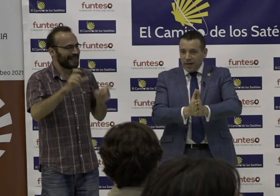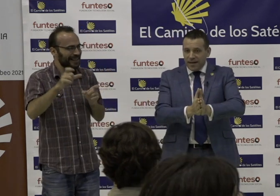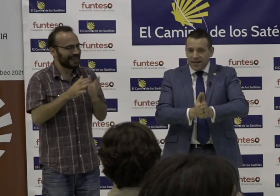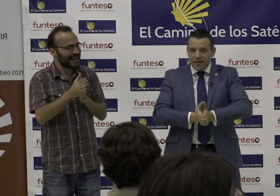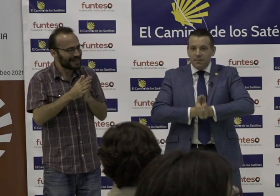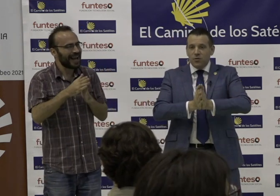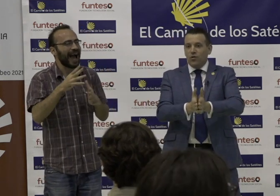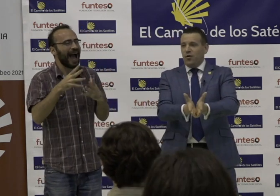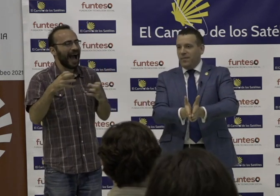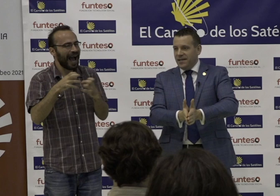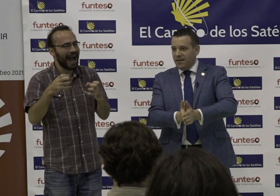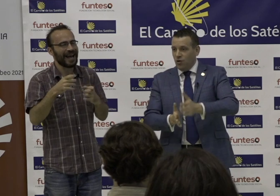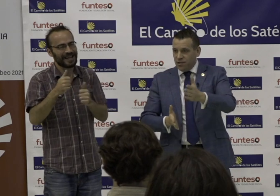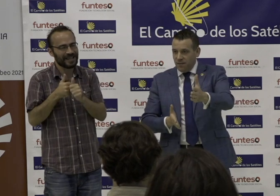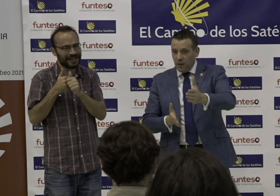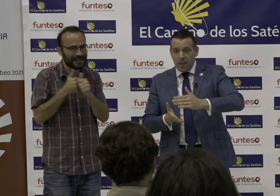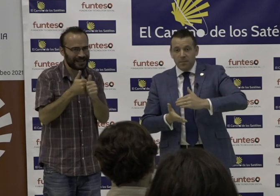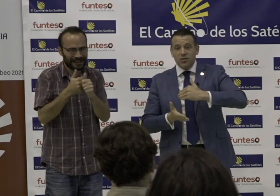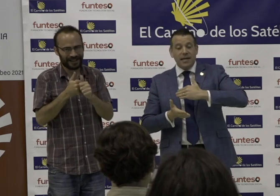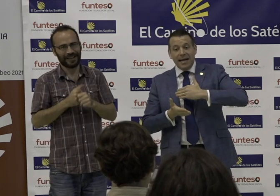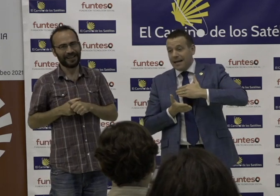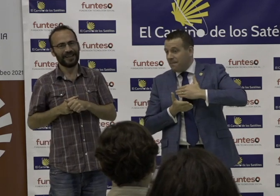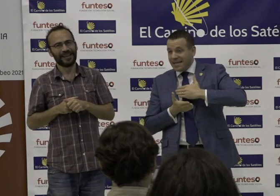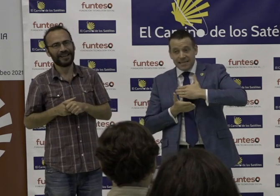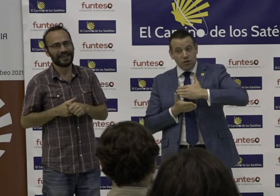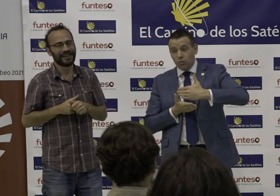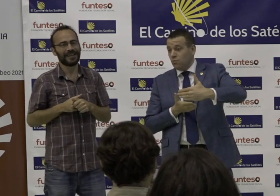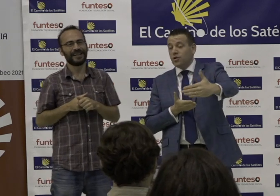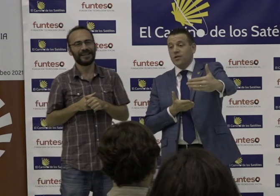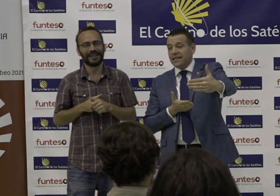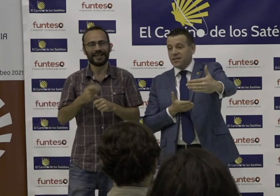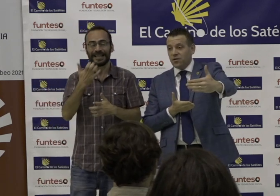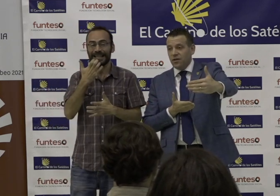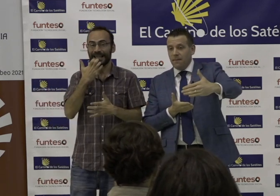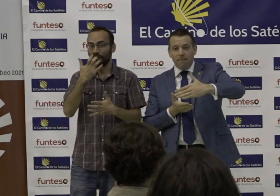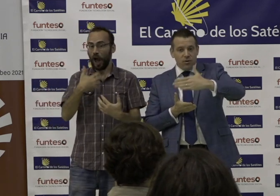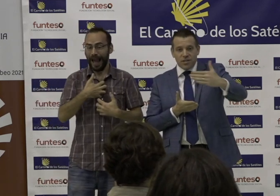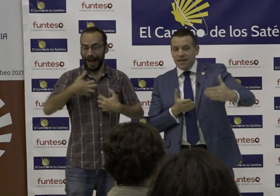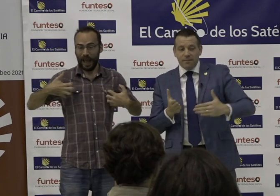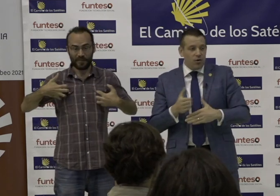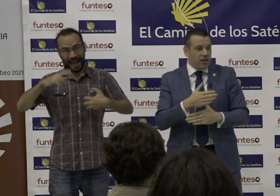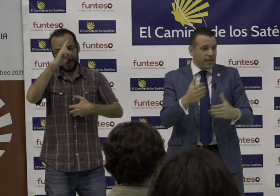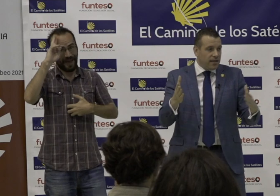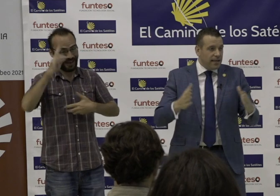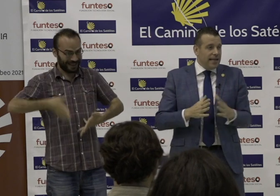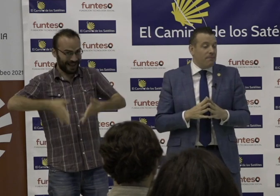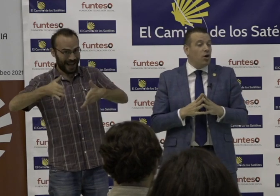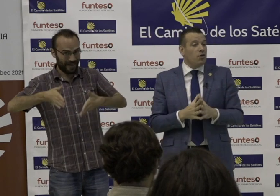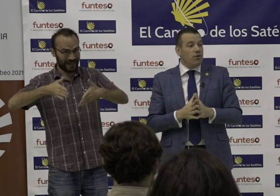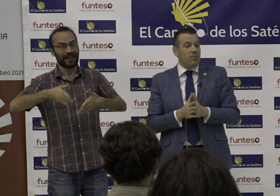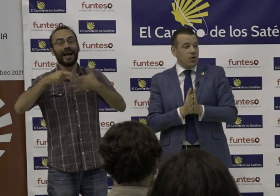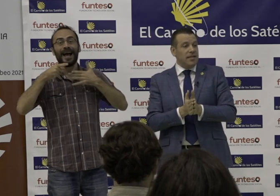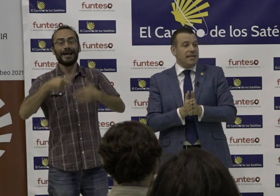casa de su pareja y Balú lo acompaña, lo lleva. Pero si la Gran Vía está con un montón de atasco, Balú sabe la mejor guía y